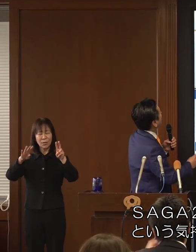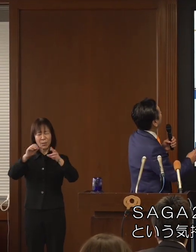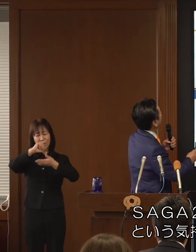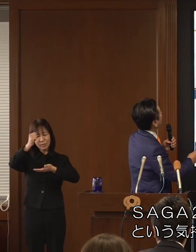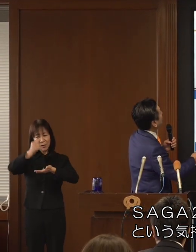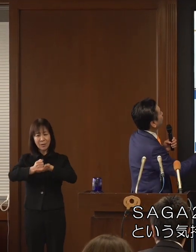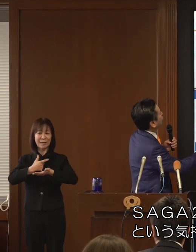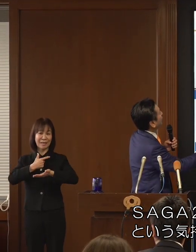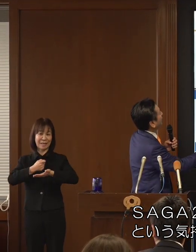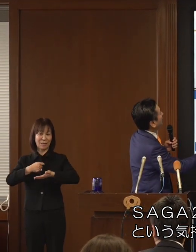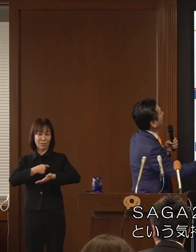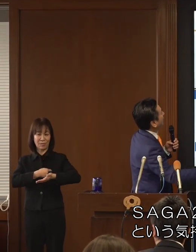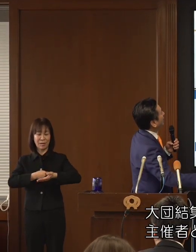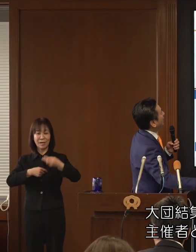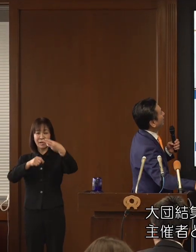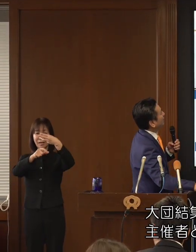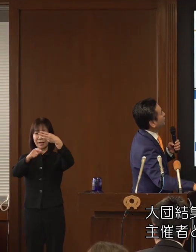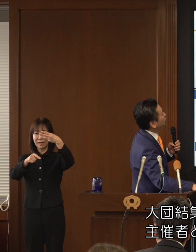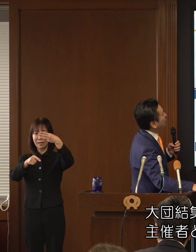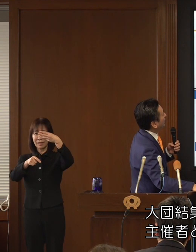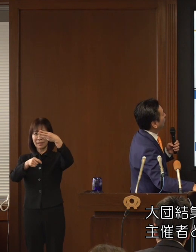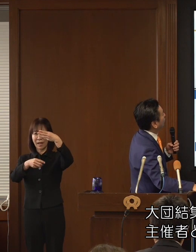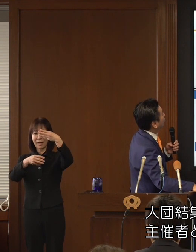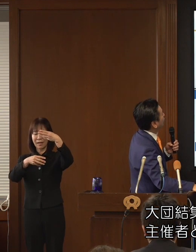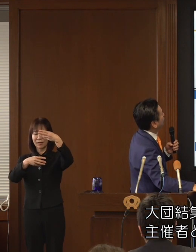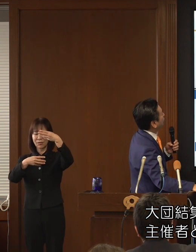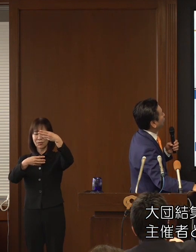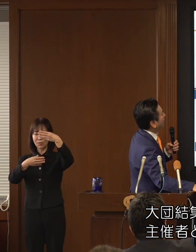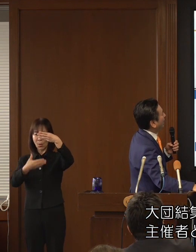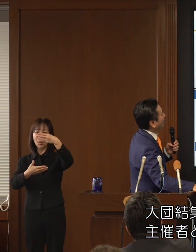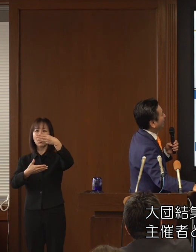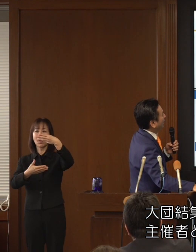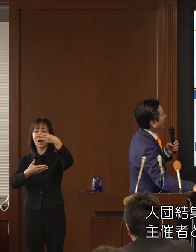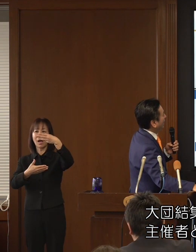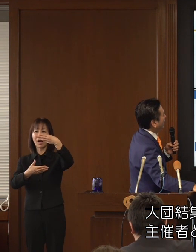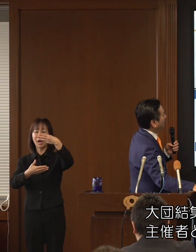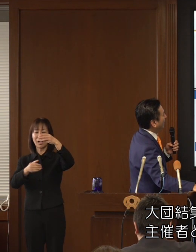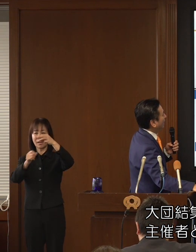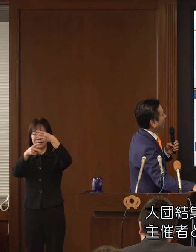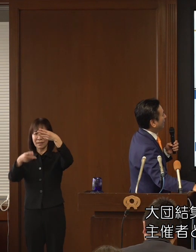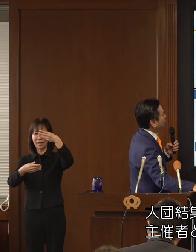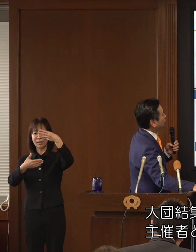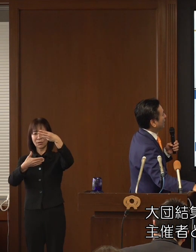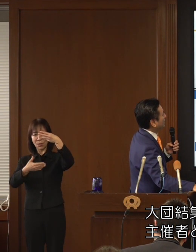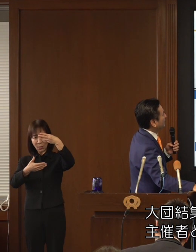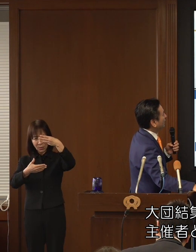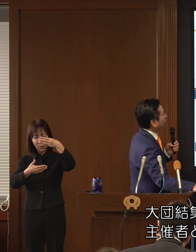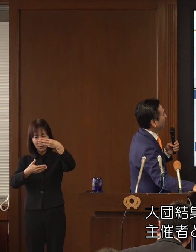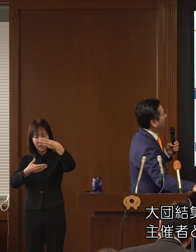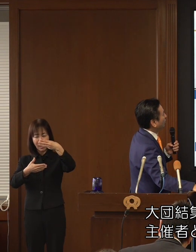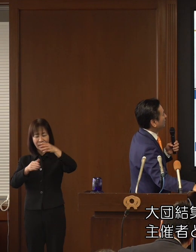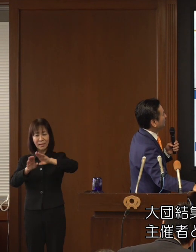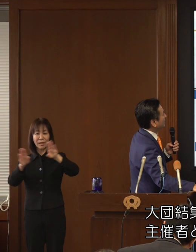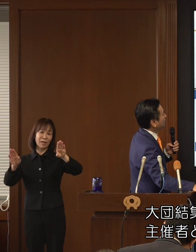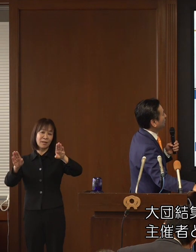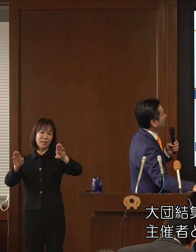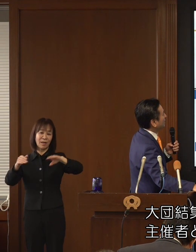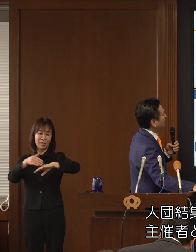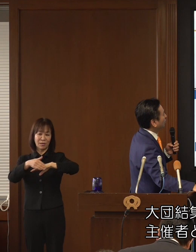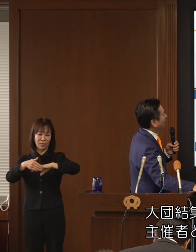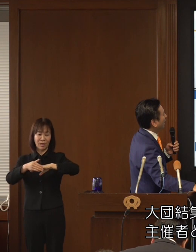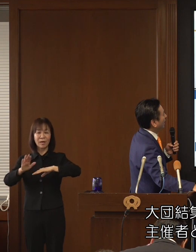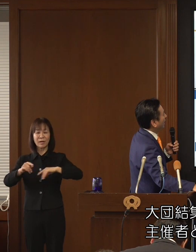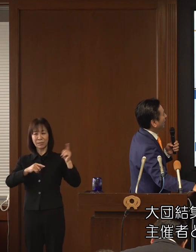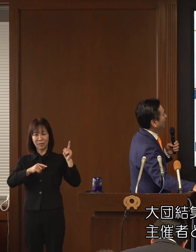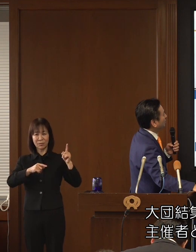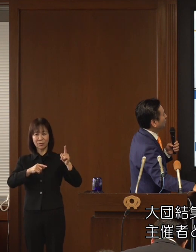て、3月9日に大団結集会ということで、主催者とか市町の皆